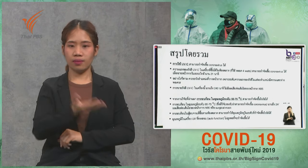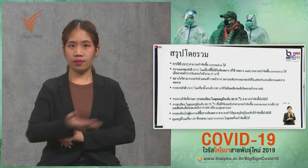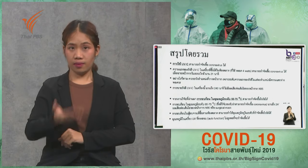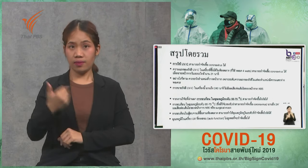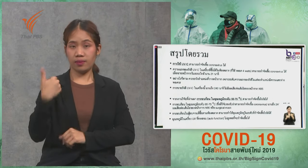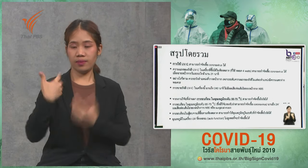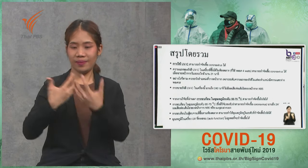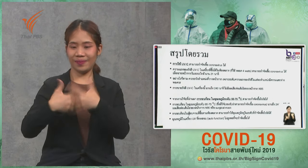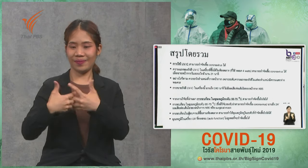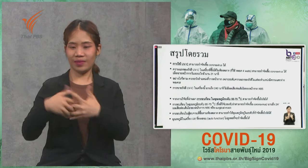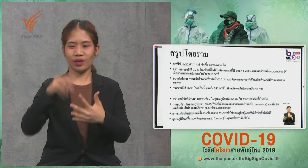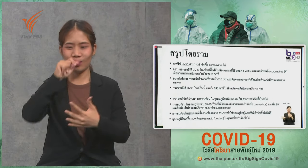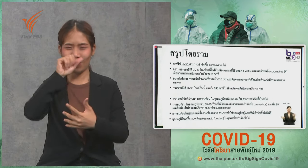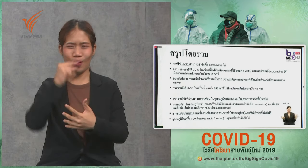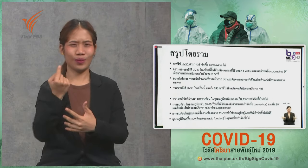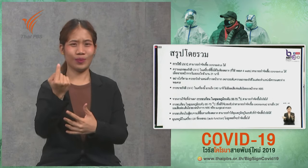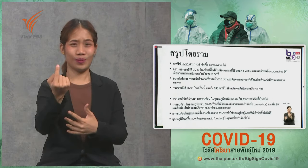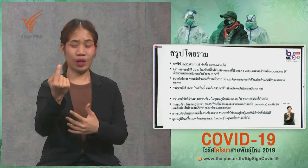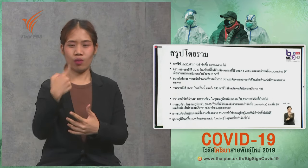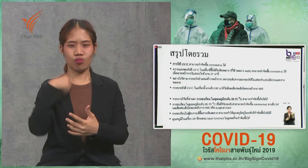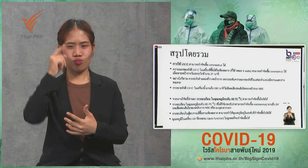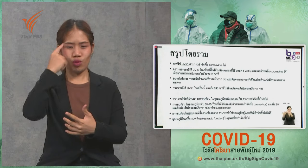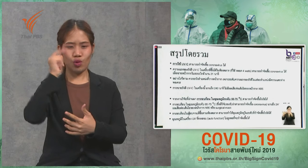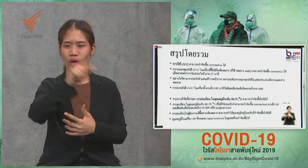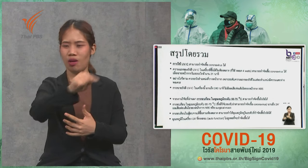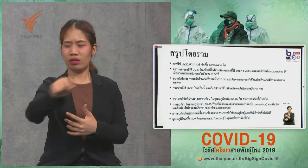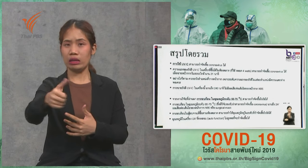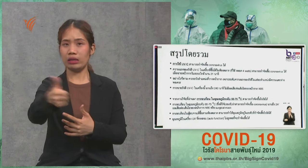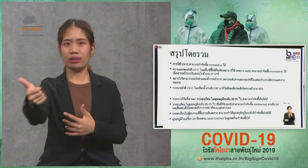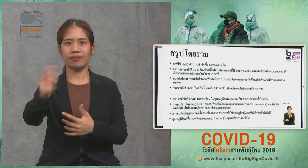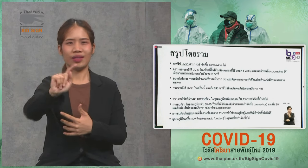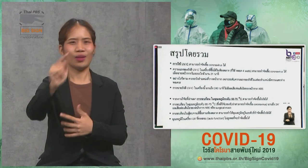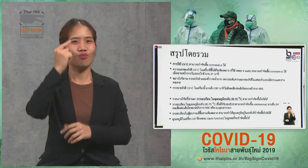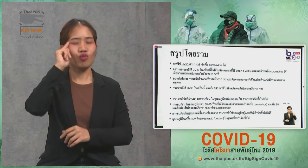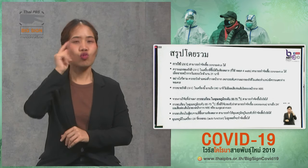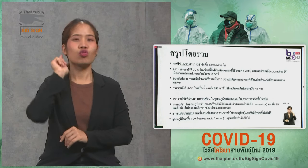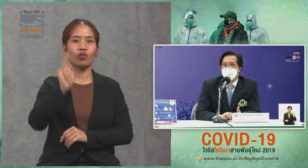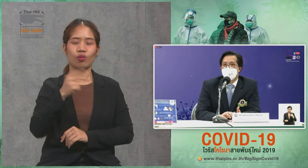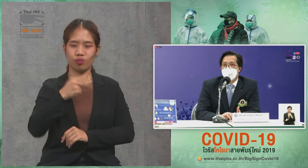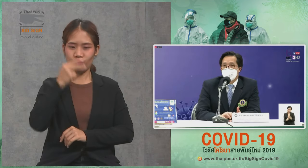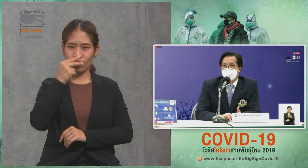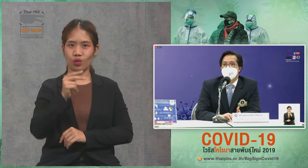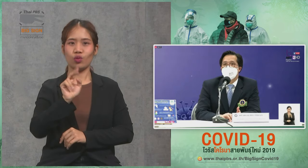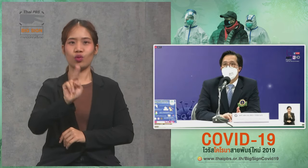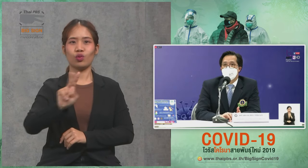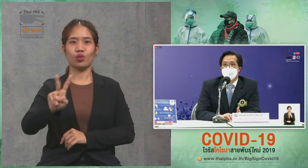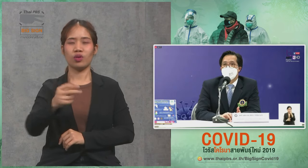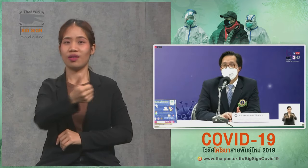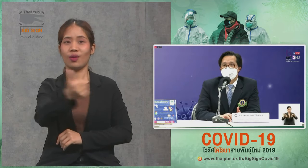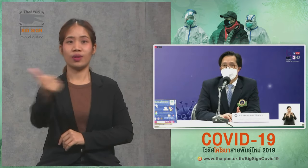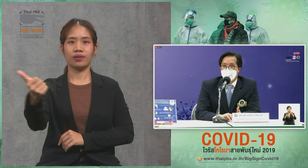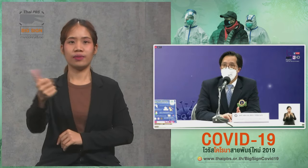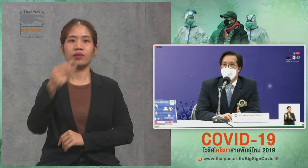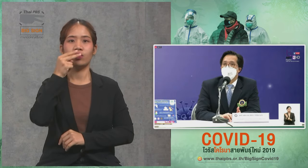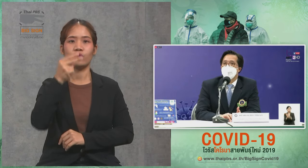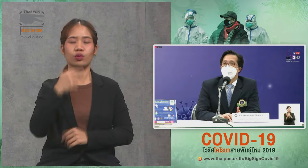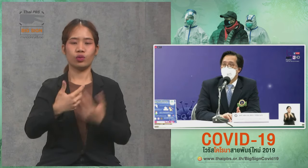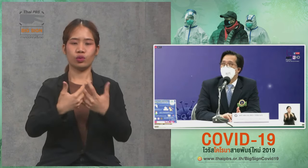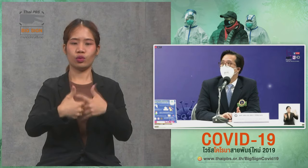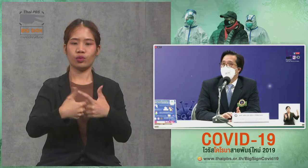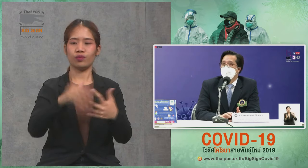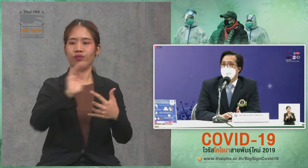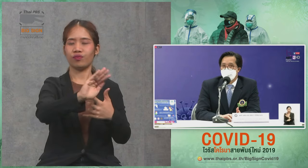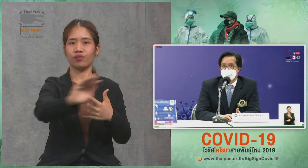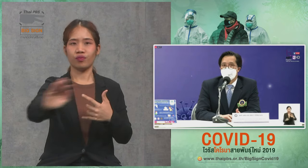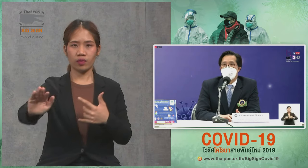ลองอยู่เครื่องหนึ่งดังนั้นไม่รู้ว่าเครื่องอื่นเป็นยังไงอันนี้อาจจะต้องไปดูรังสีและความแรงของรังสี UV ในเครื่องต่างๆเอานะ